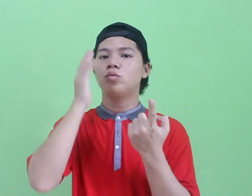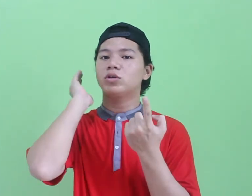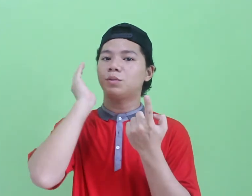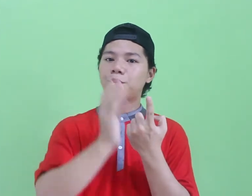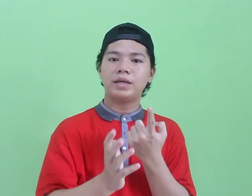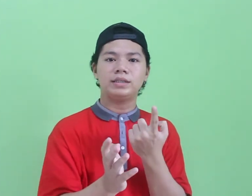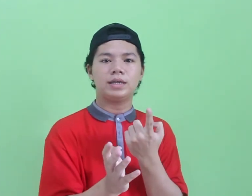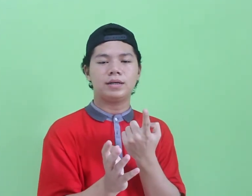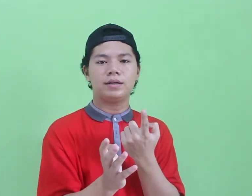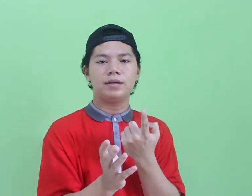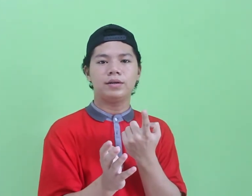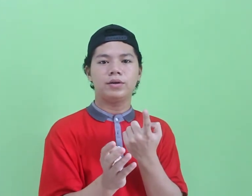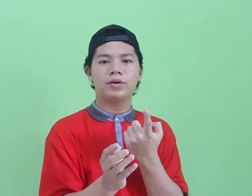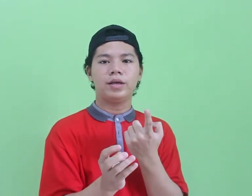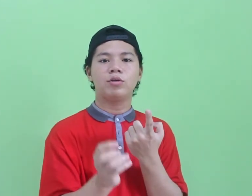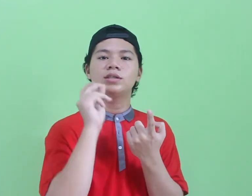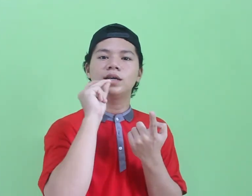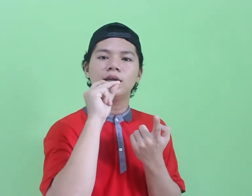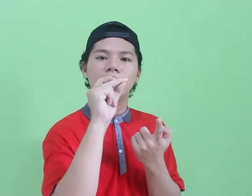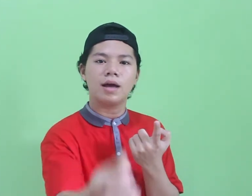buat surprise-nya. Oke, mungkin sedikit ini.